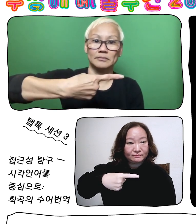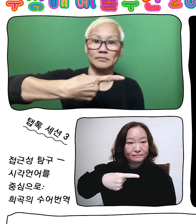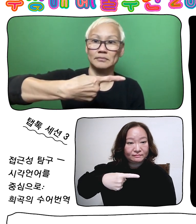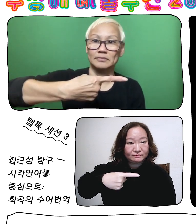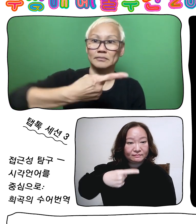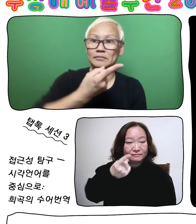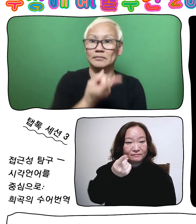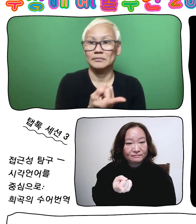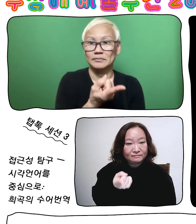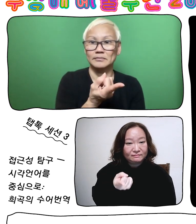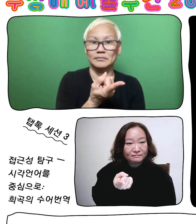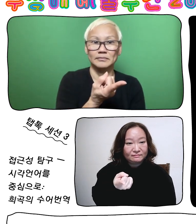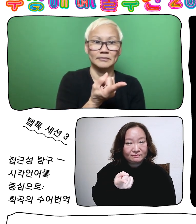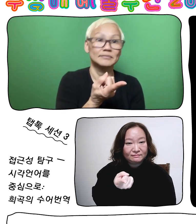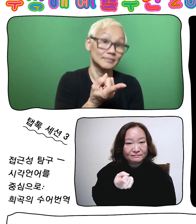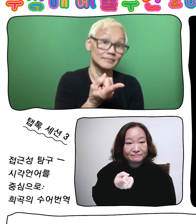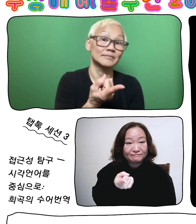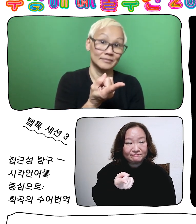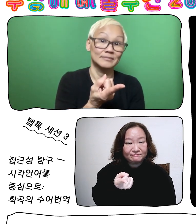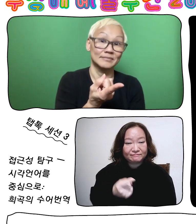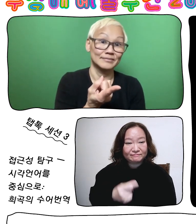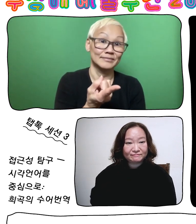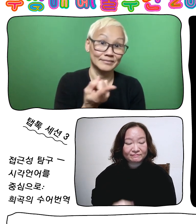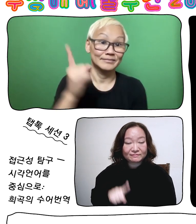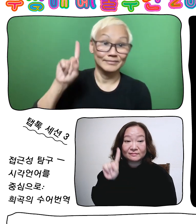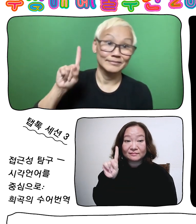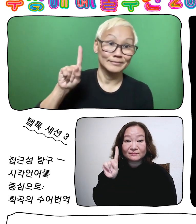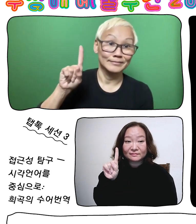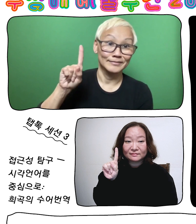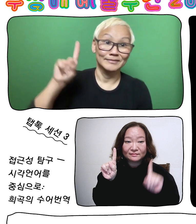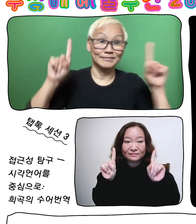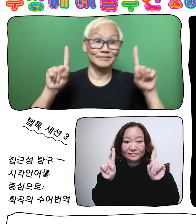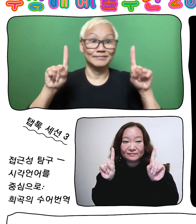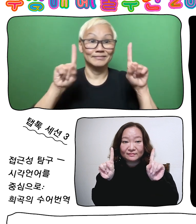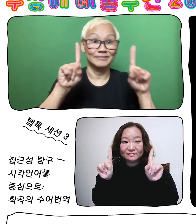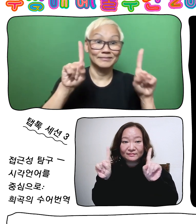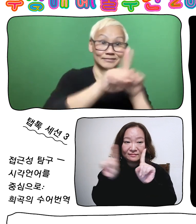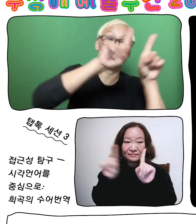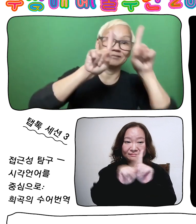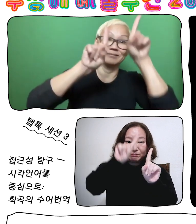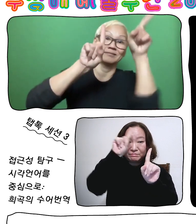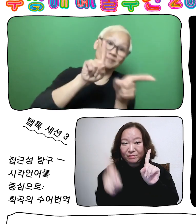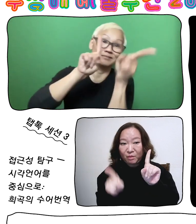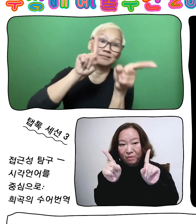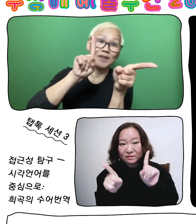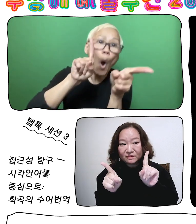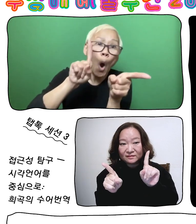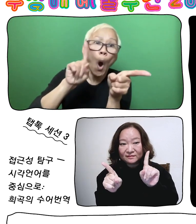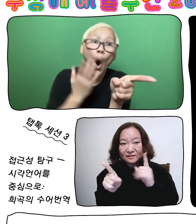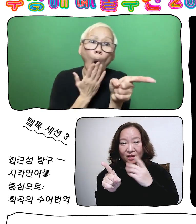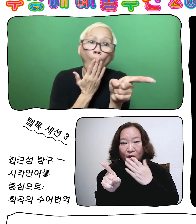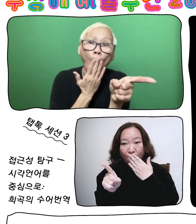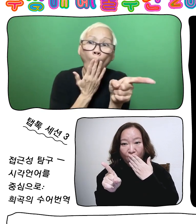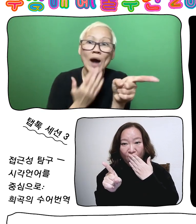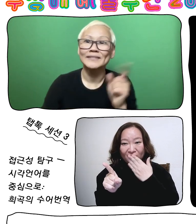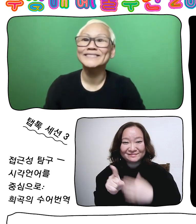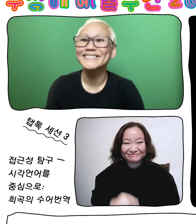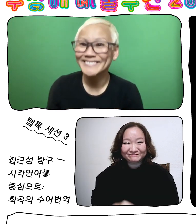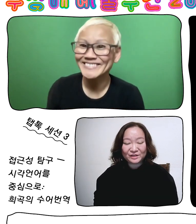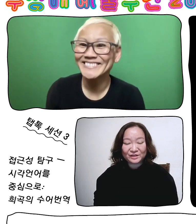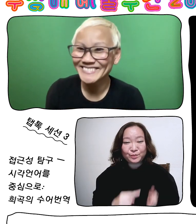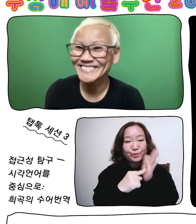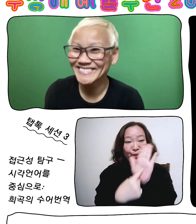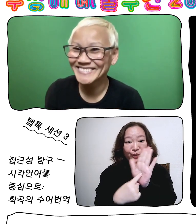이것은 누워있는 형태, 이것은 서 있는 형태를 표현합니다. 사람끼리 만나는 것은 이렇게 표현할 수